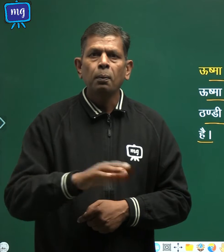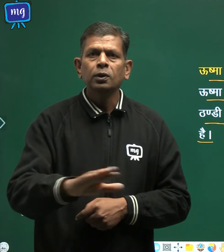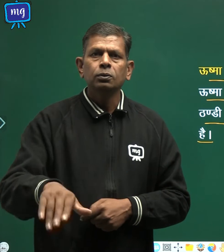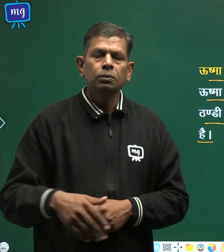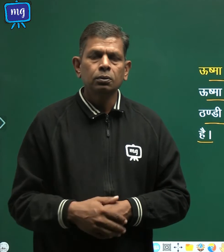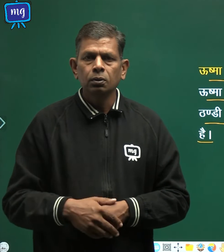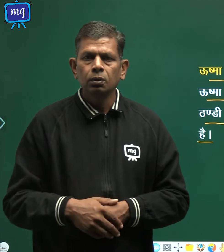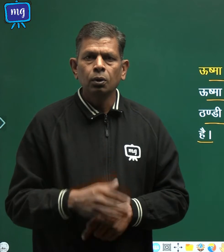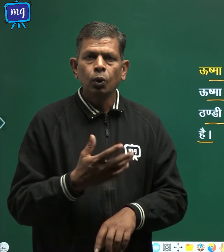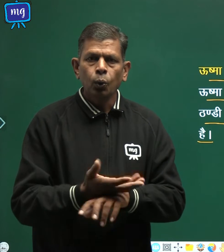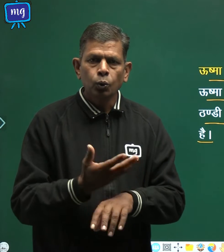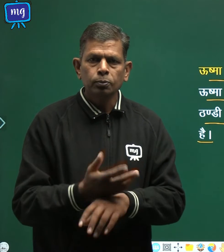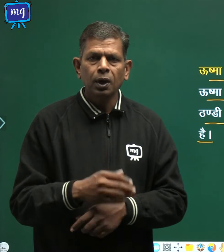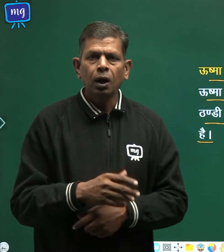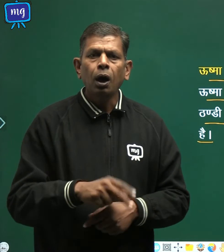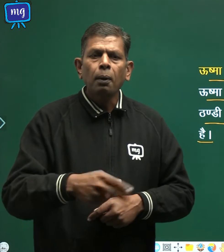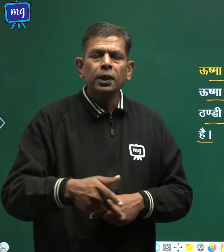बच्चों, ऊष्मा हमेशा